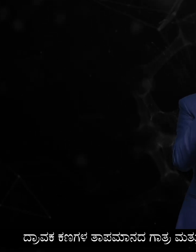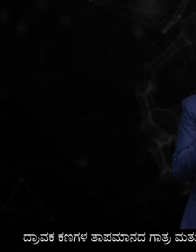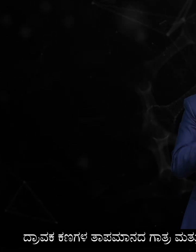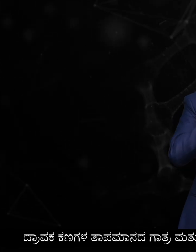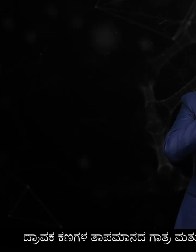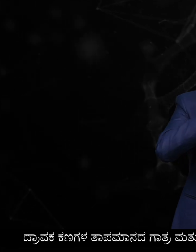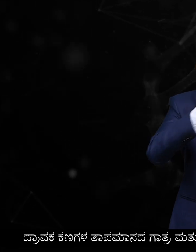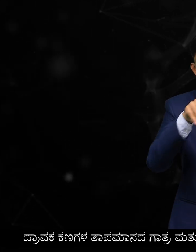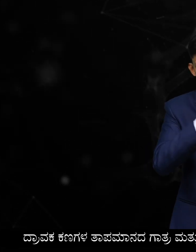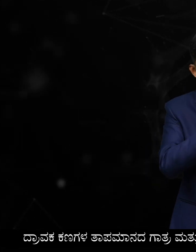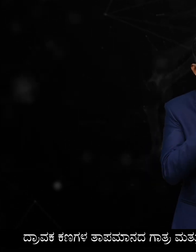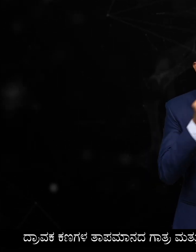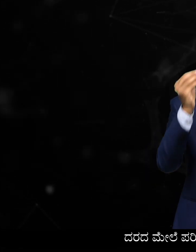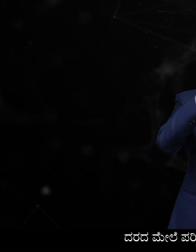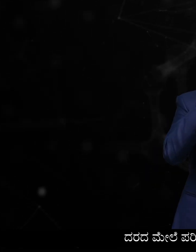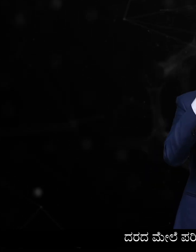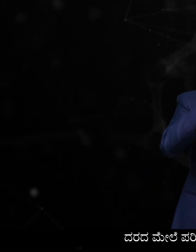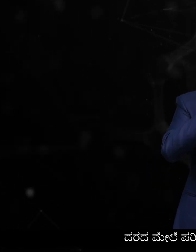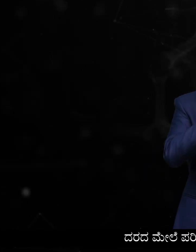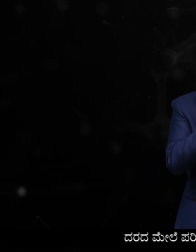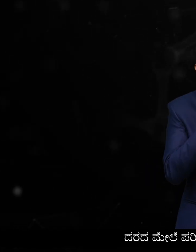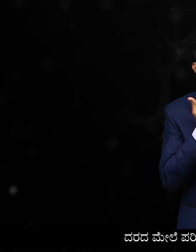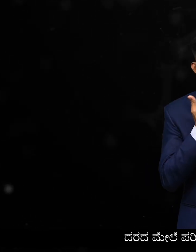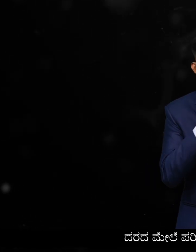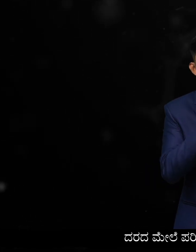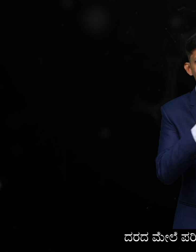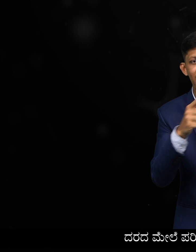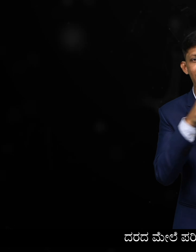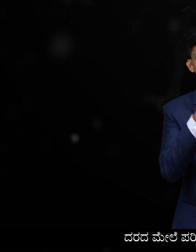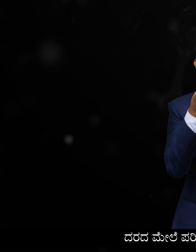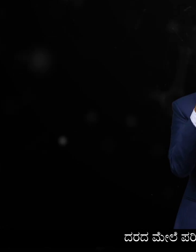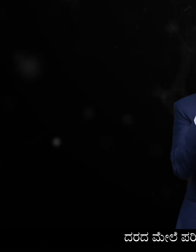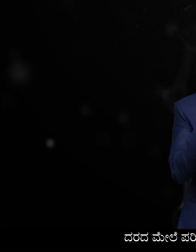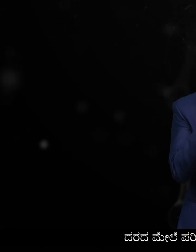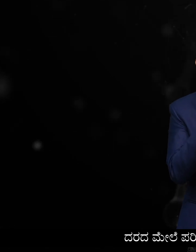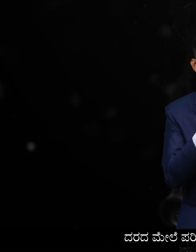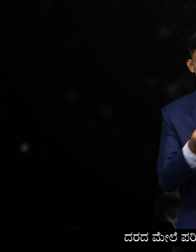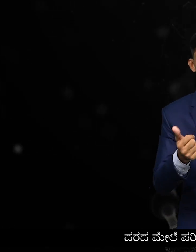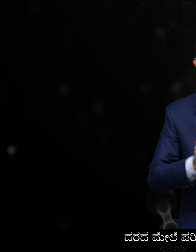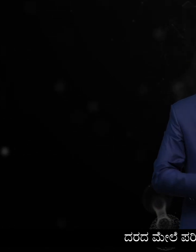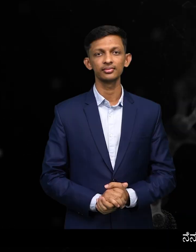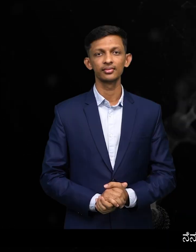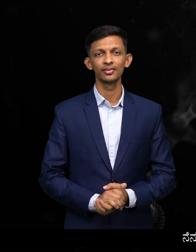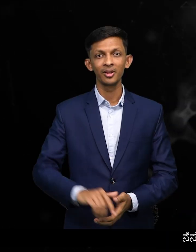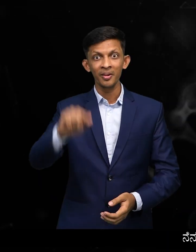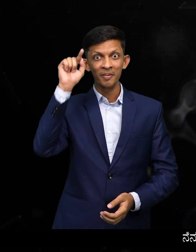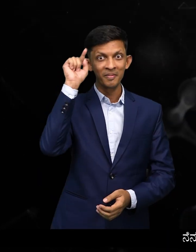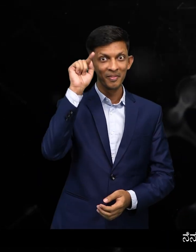ದ್ರಾವಕದ ಕರಗುವಿಕೆಯ ದರದ ಮೇಲೆ ಪರಿಣಾಮ ಬೀರುವ ಕೆಲವು ಅಂಶಗಳಾಗಿವೆ. ನೆನಪಿಡಬೇಕಾದ